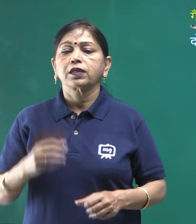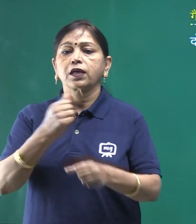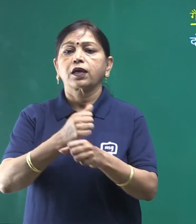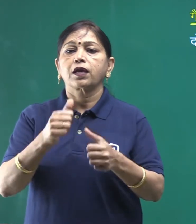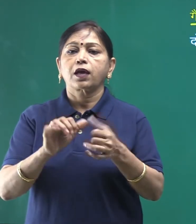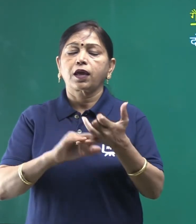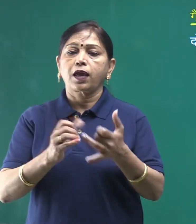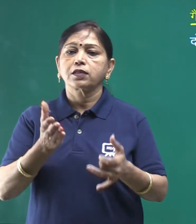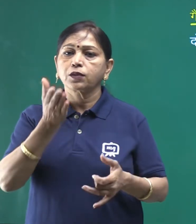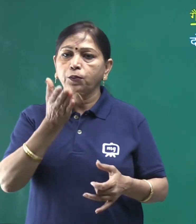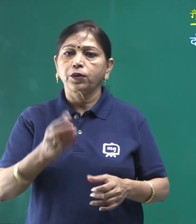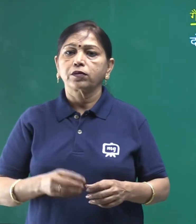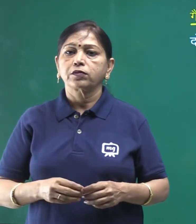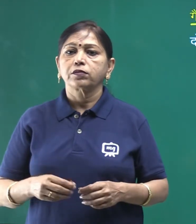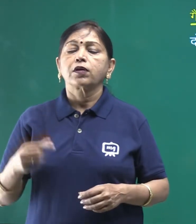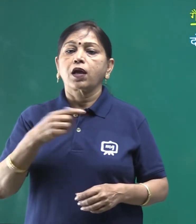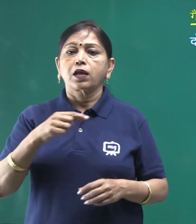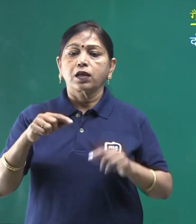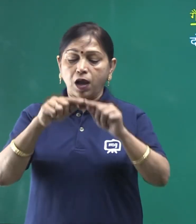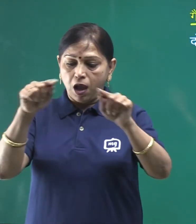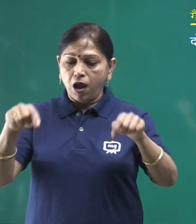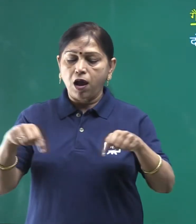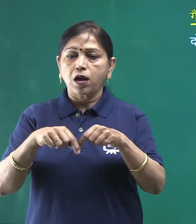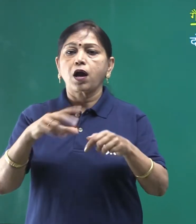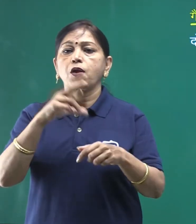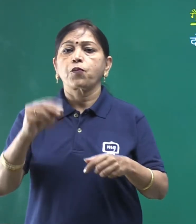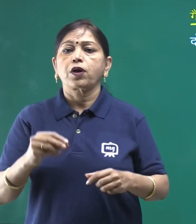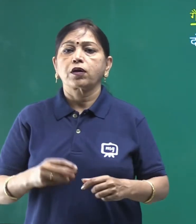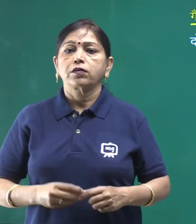गैस, इनका आकार व